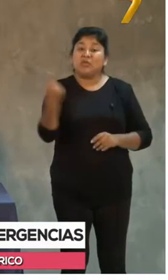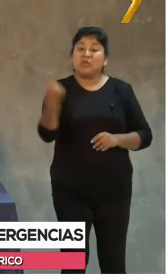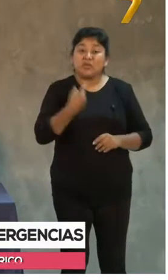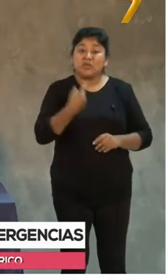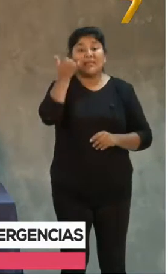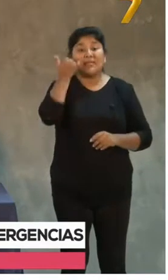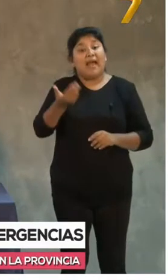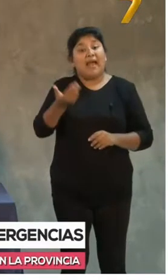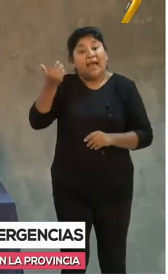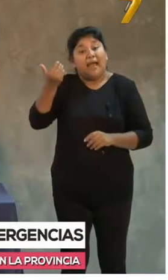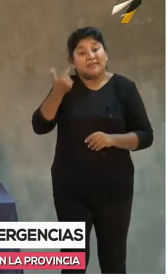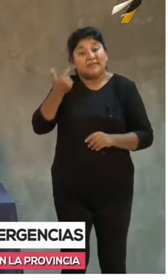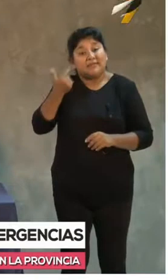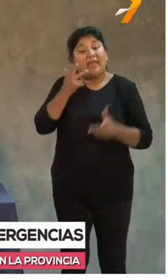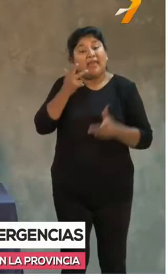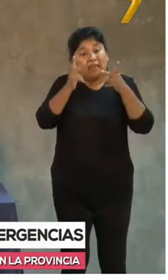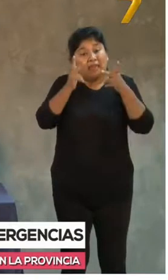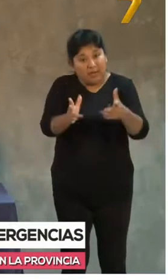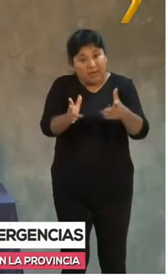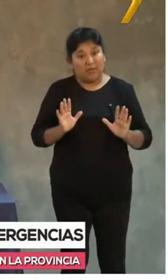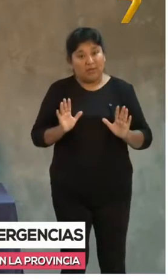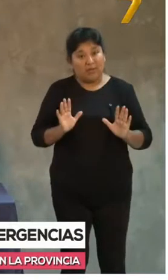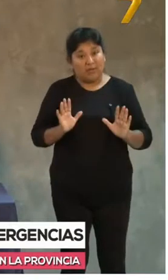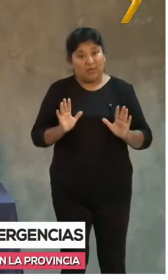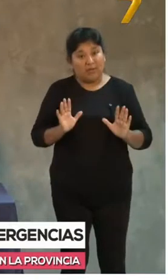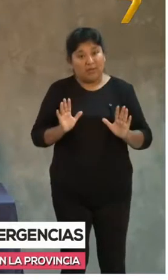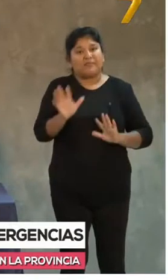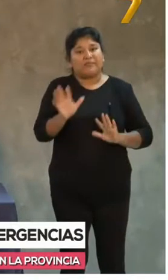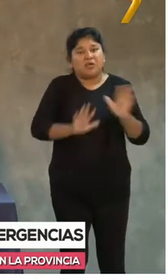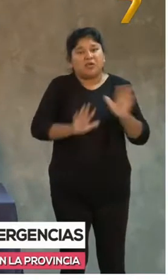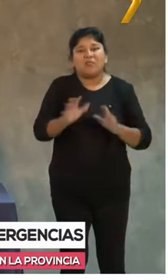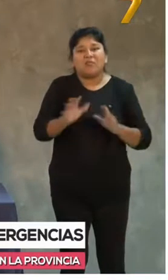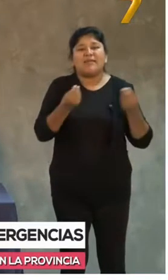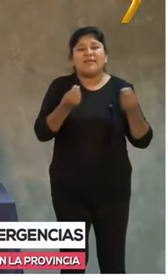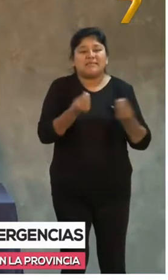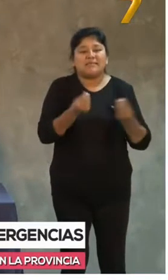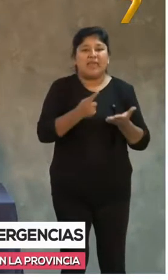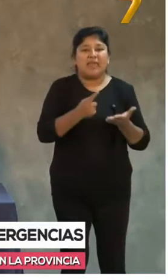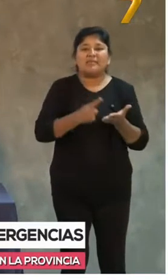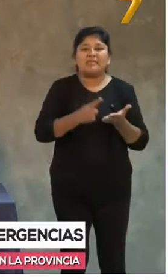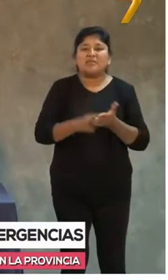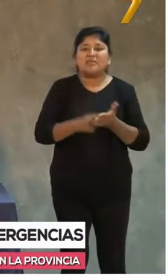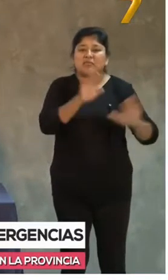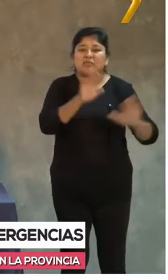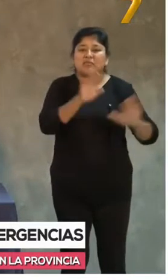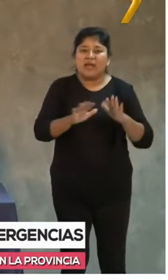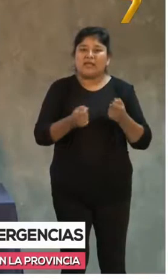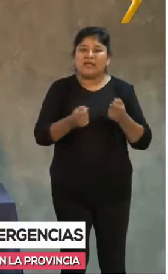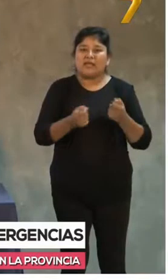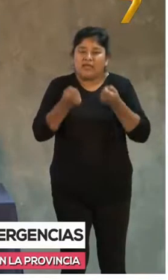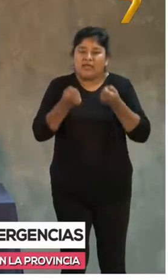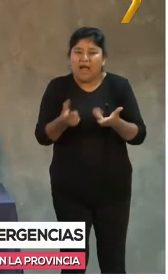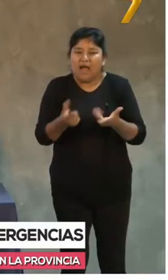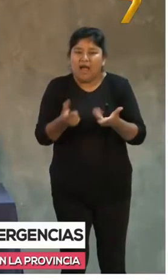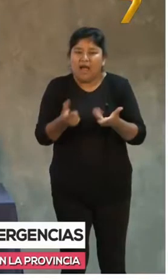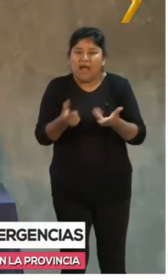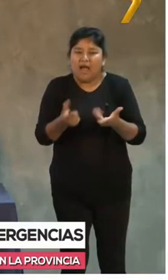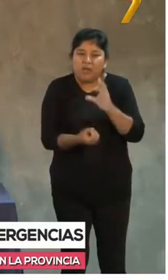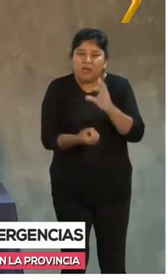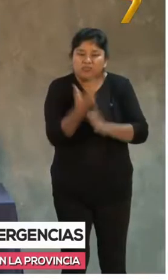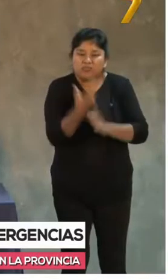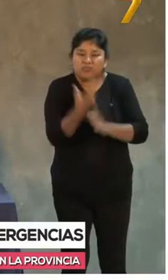anunciado algunas medidas que estamos tomando para poder tratar de fortalecer el sistema en relación al tema de la fabricación del alcohol,